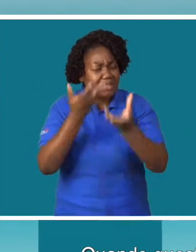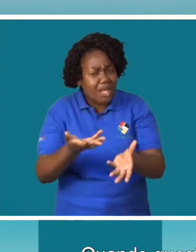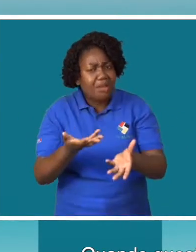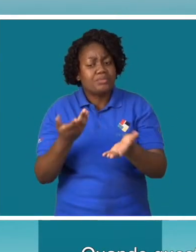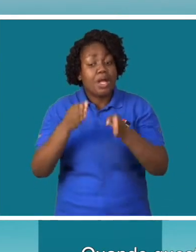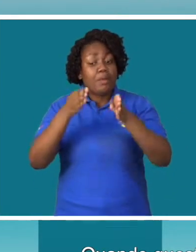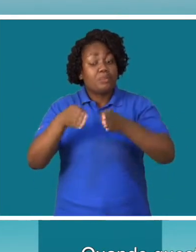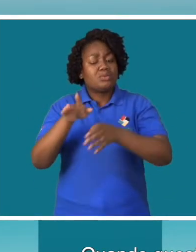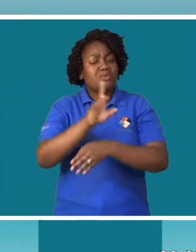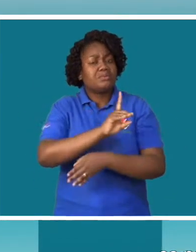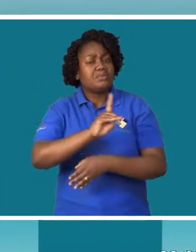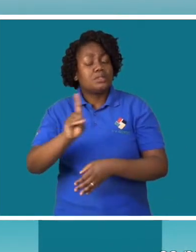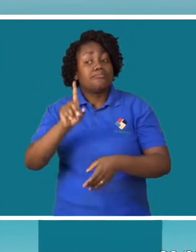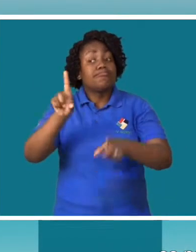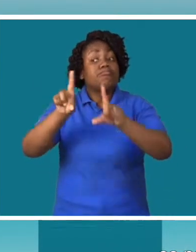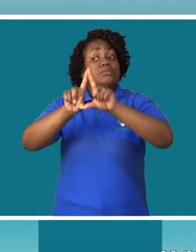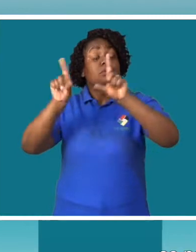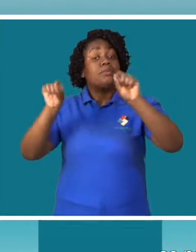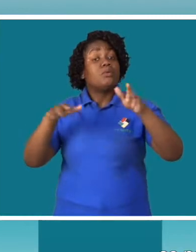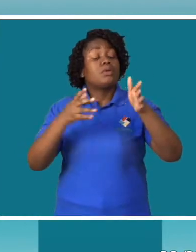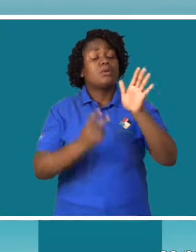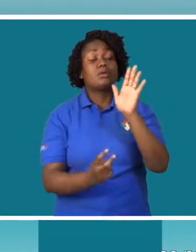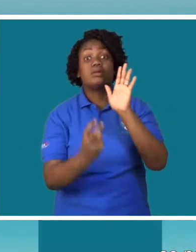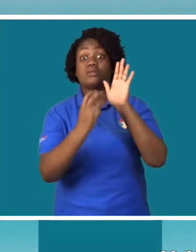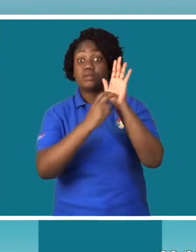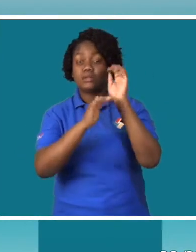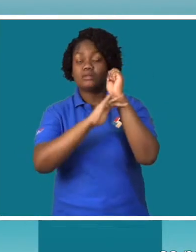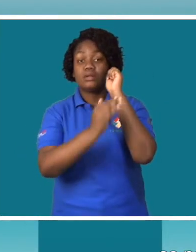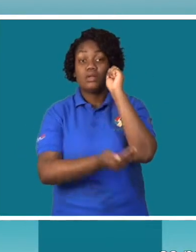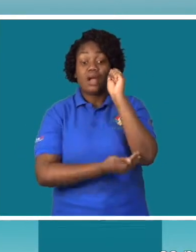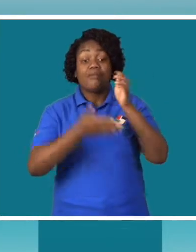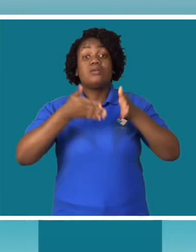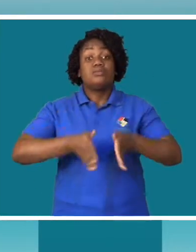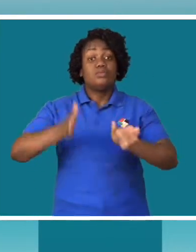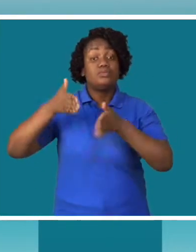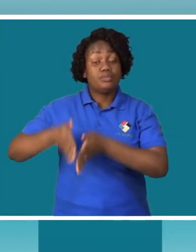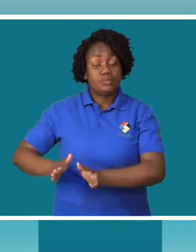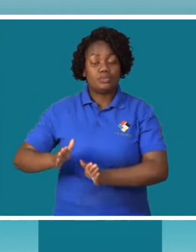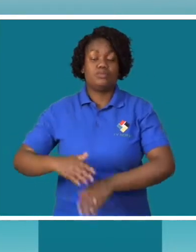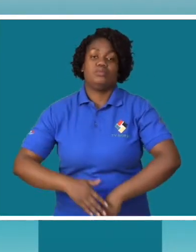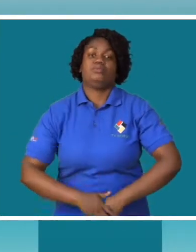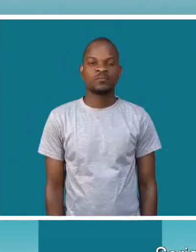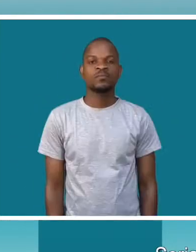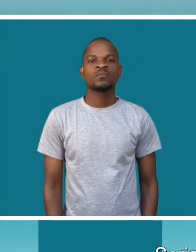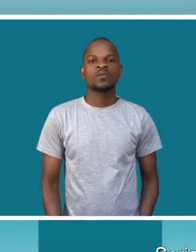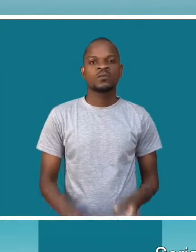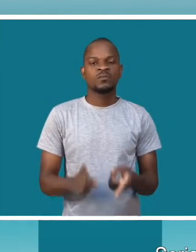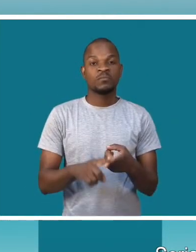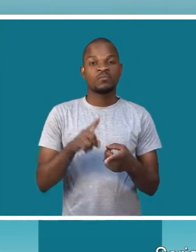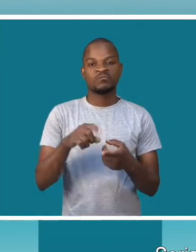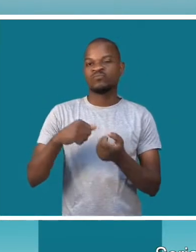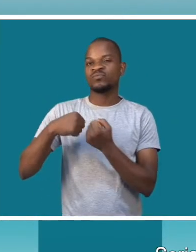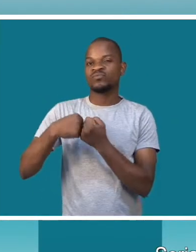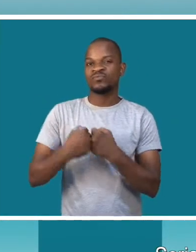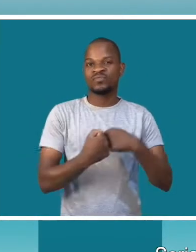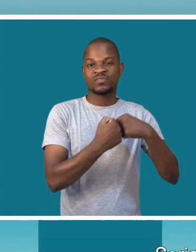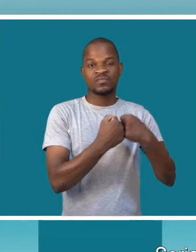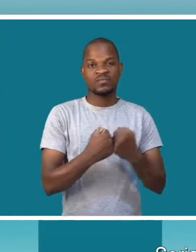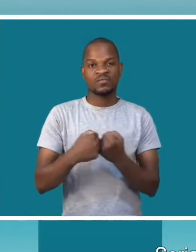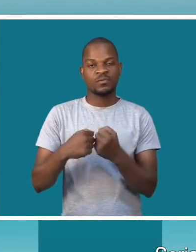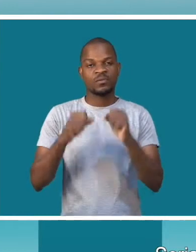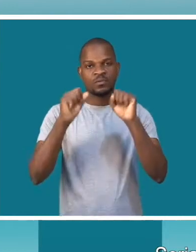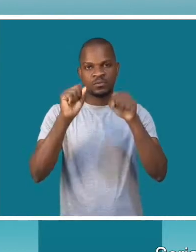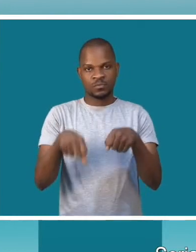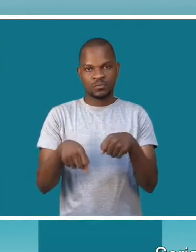com pessoas com deficiência, os participantes responderam nos seguintes termos. Seria um grande desafio, visto